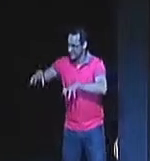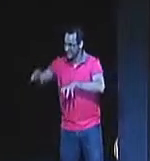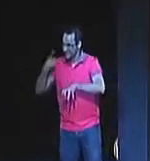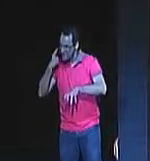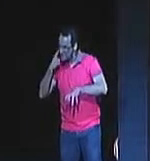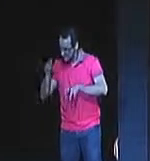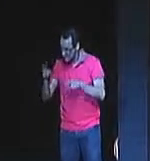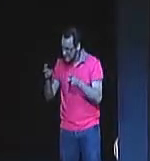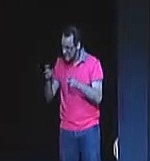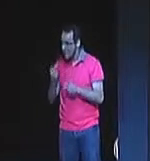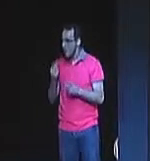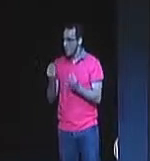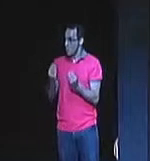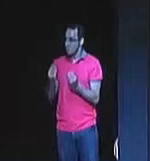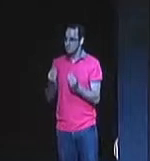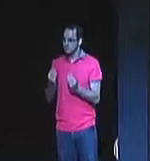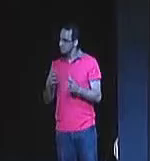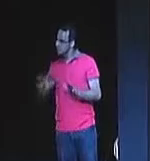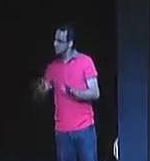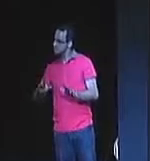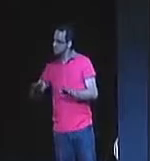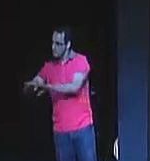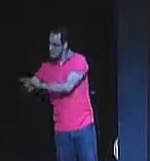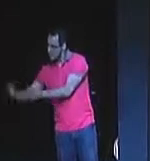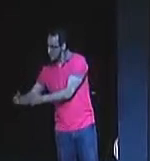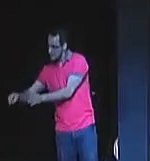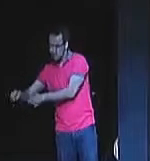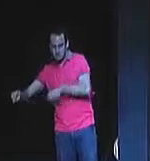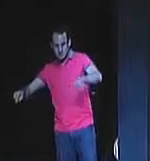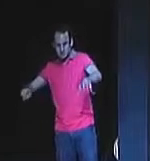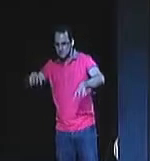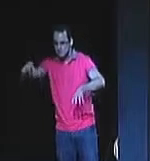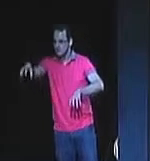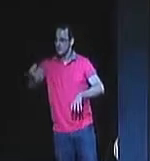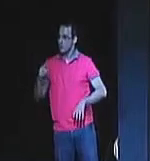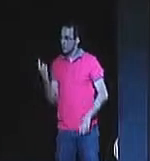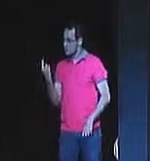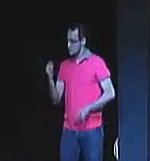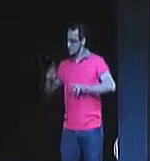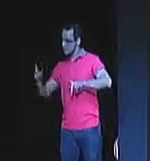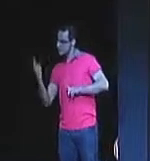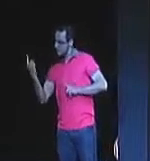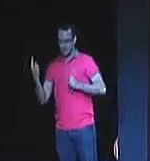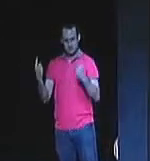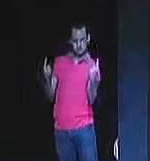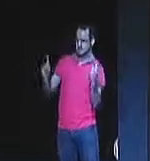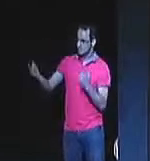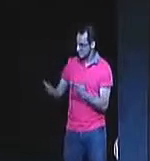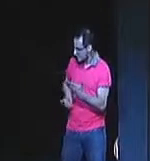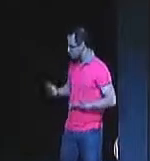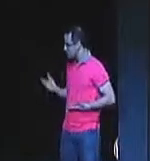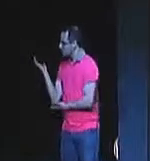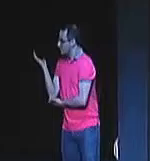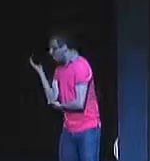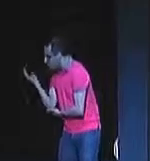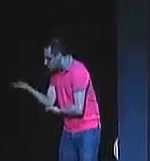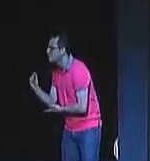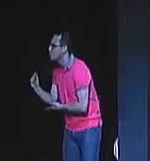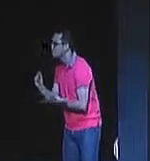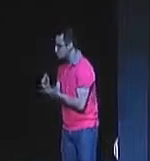já percebeu isso então cada cada pessoa que serve estou usando a palavra que servir às mesas para você fazer a comparação